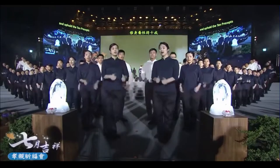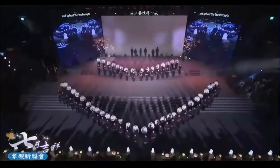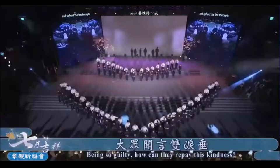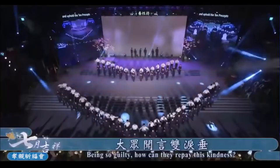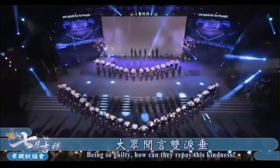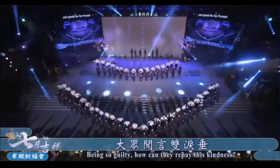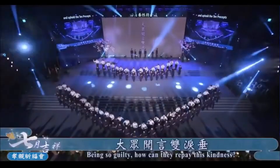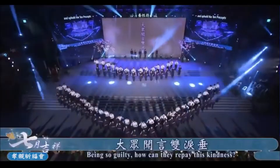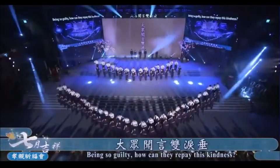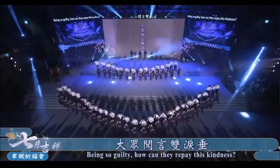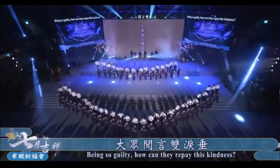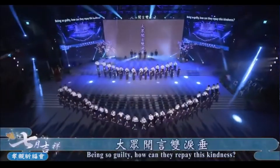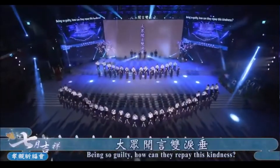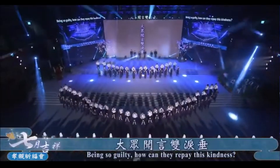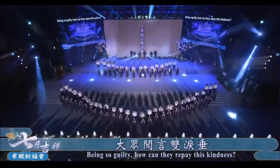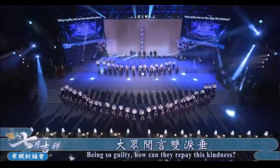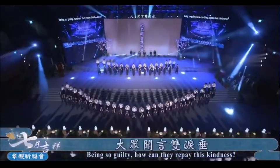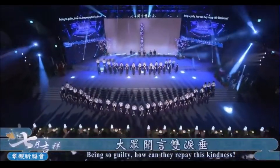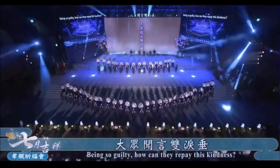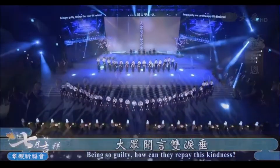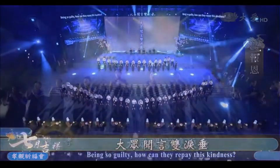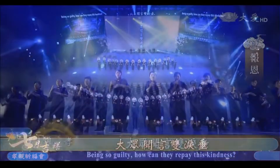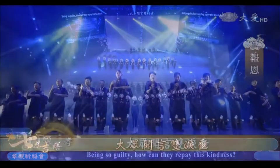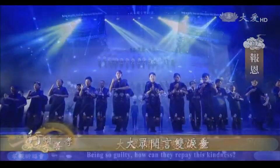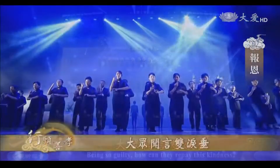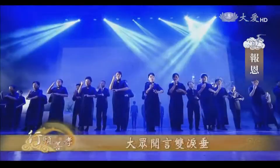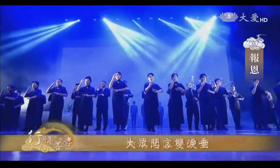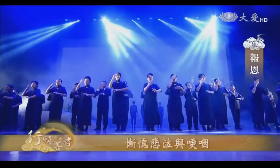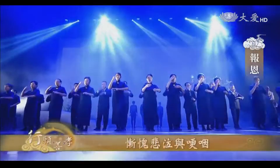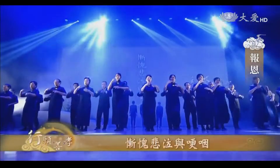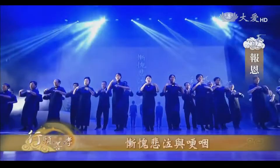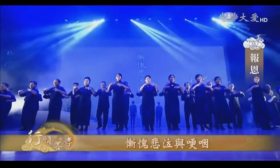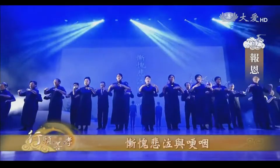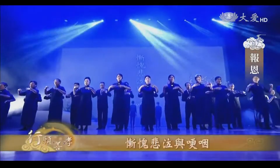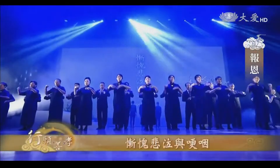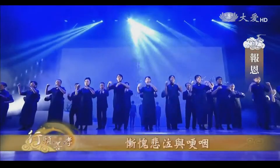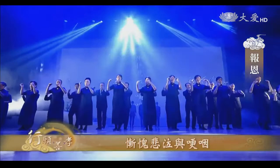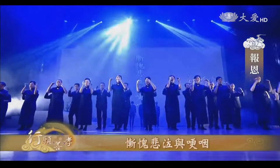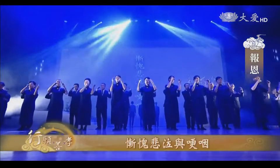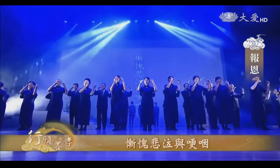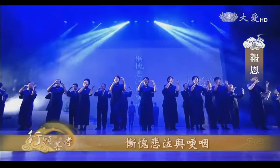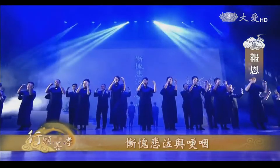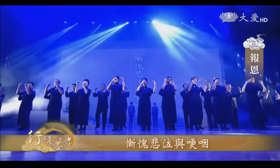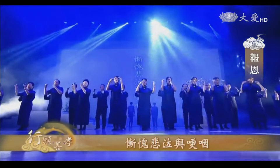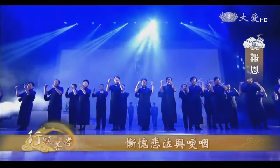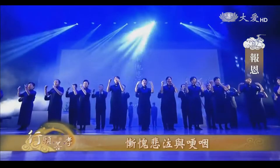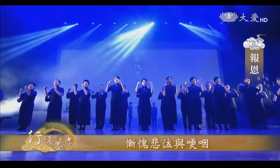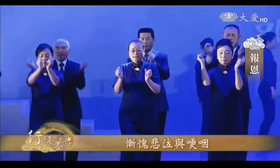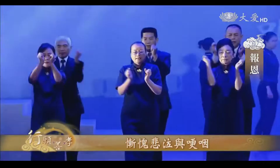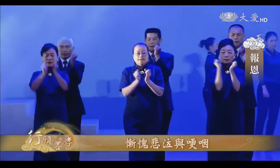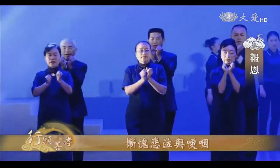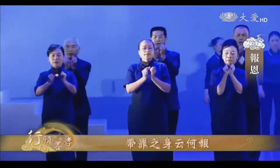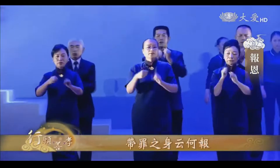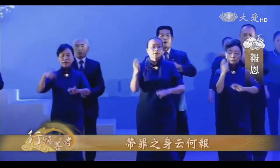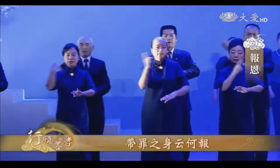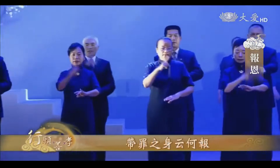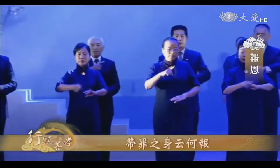大众闻言双泪垂，惭愧悲戚于哽咽，待罪至